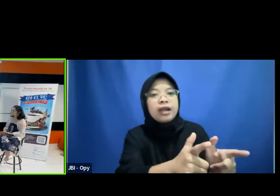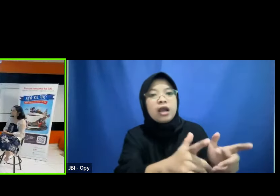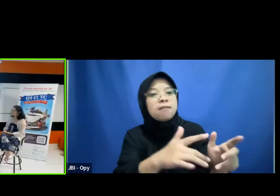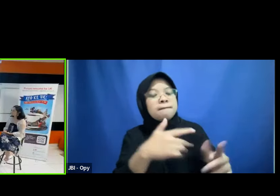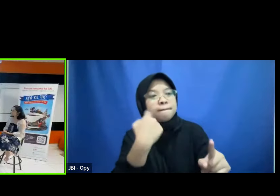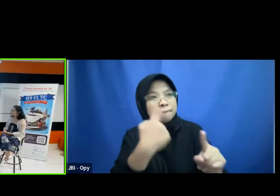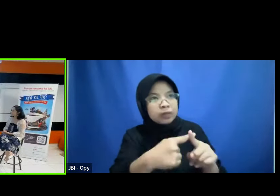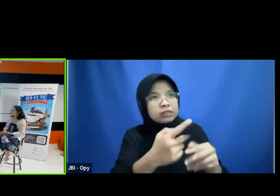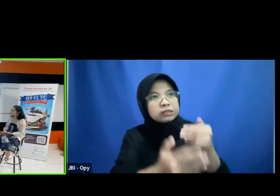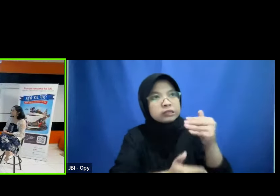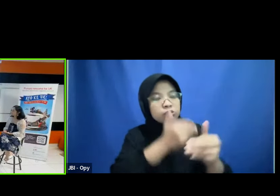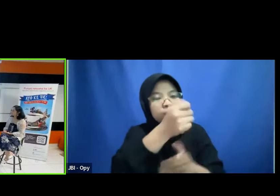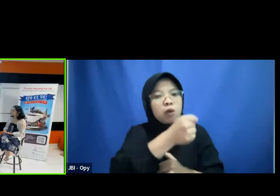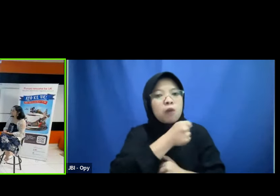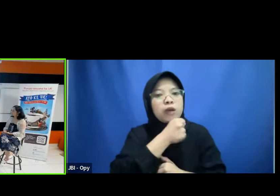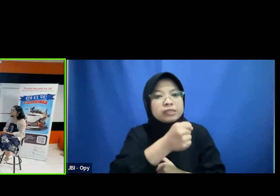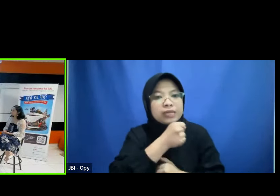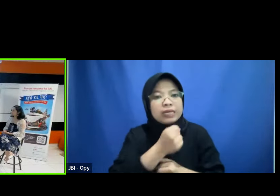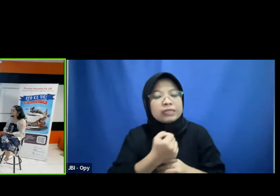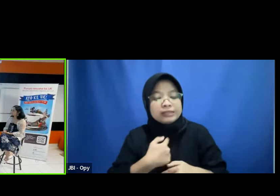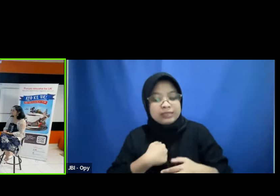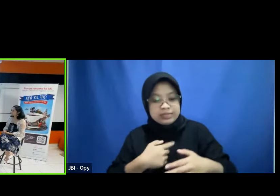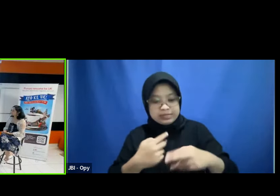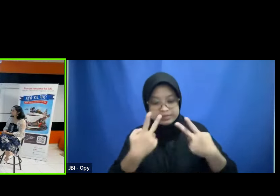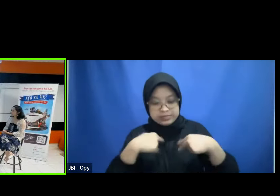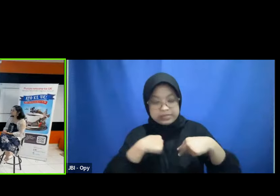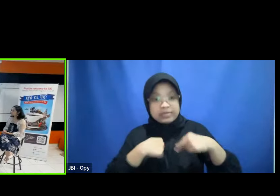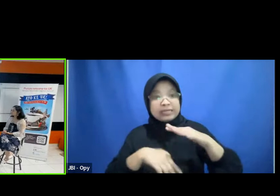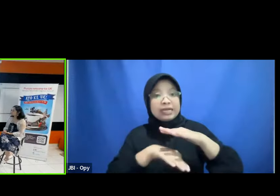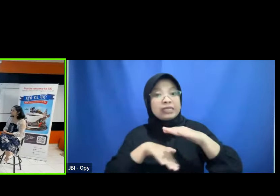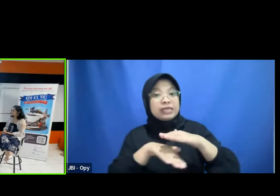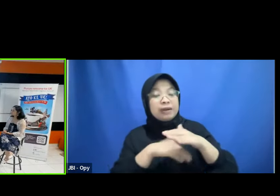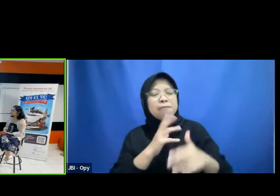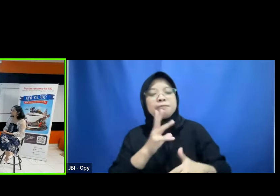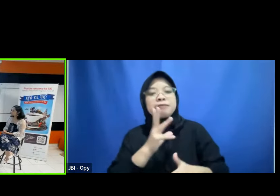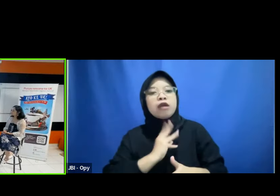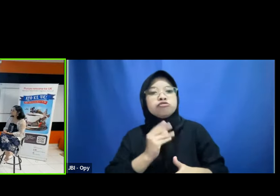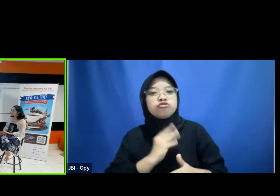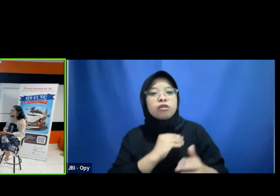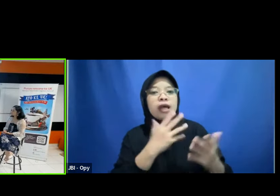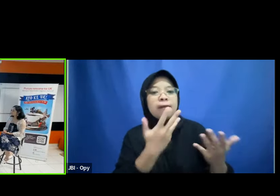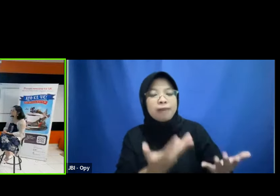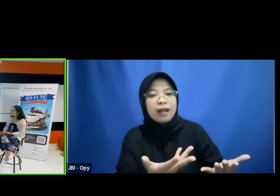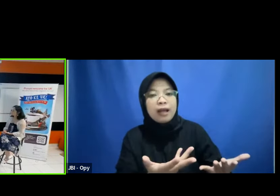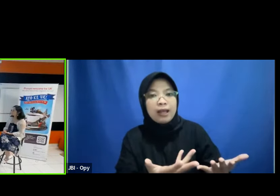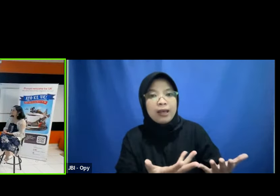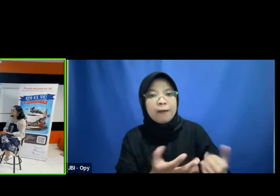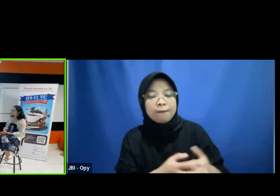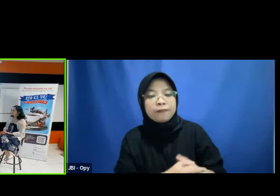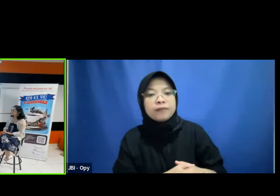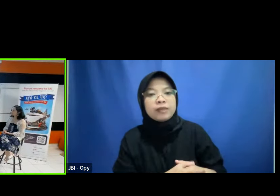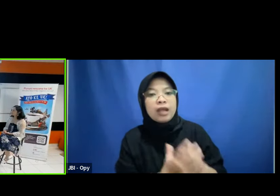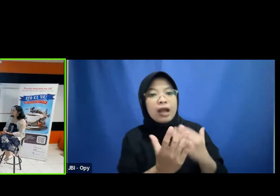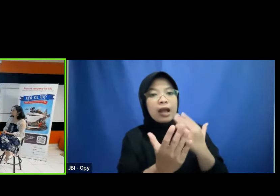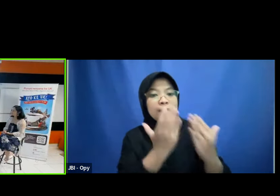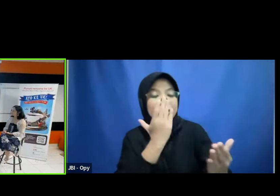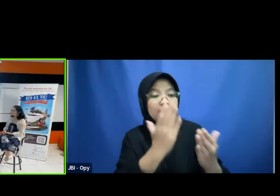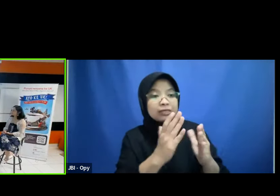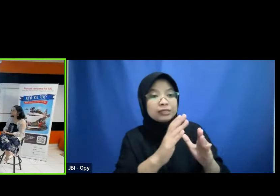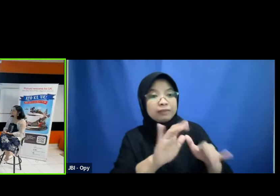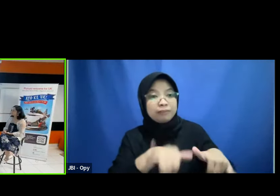wawancara itu adalah back to basic back to basic itu apa lihat lihat lagi aplikasi